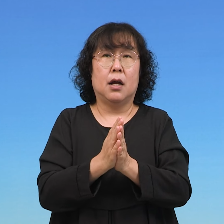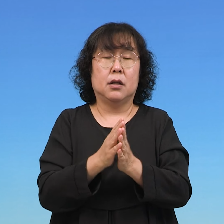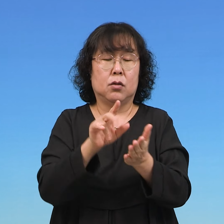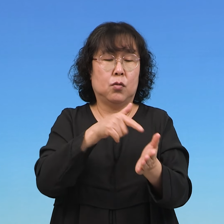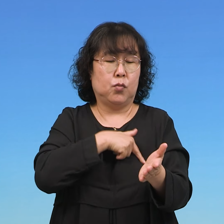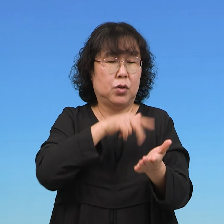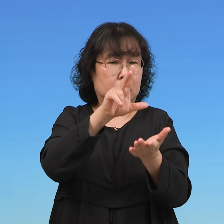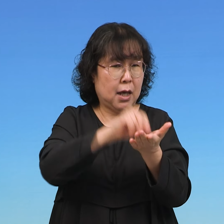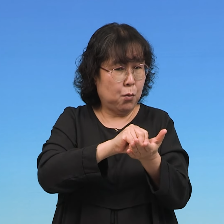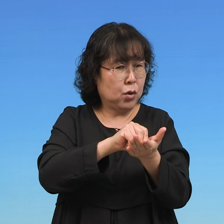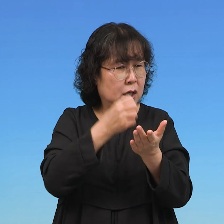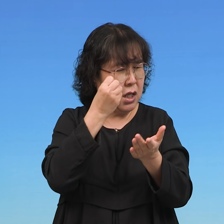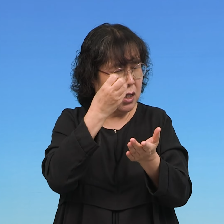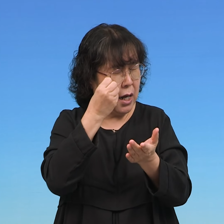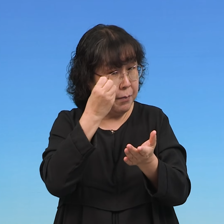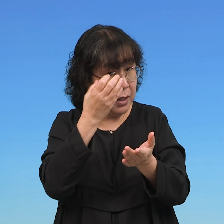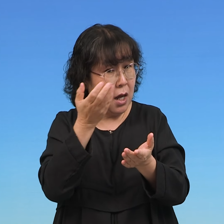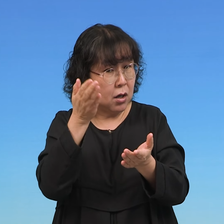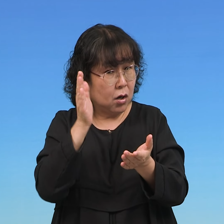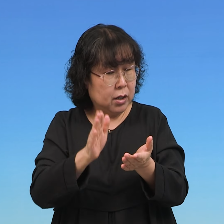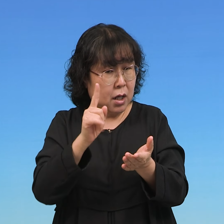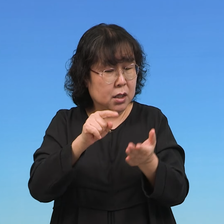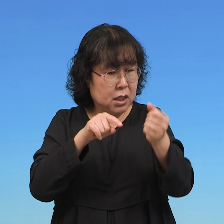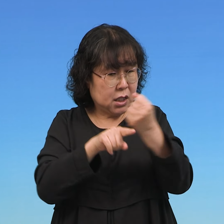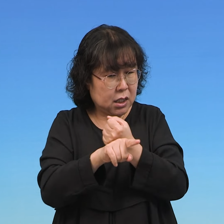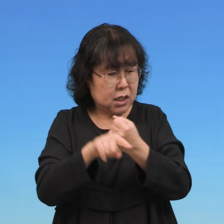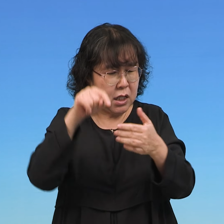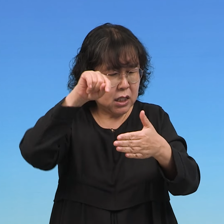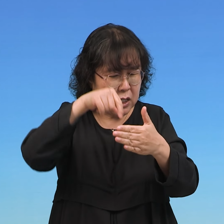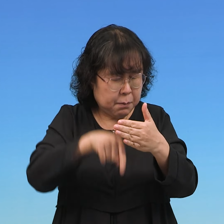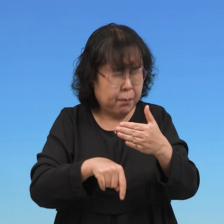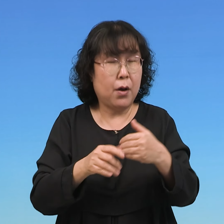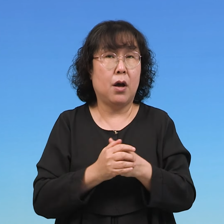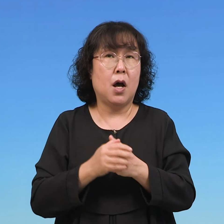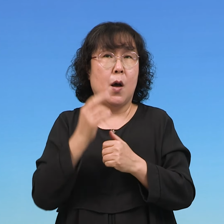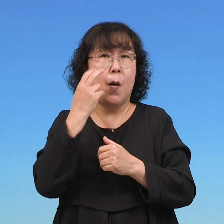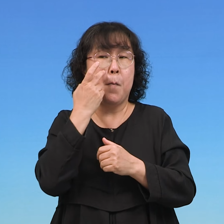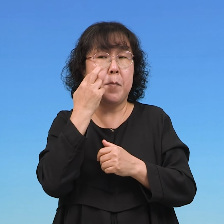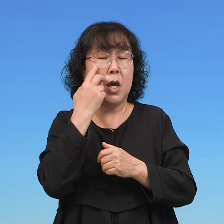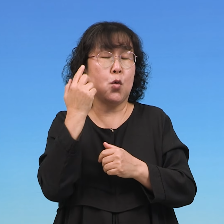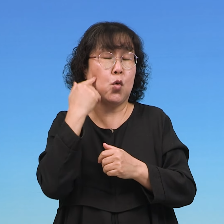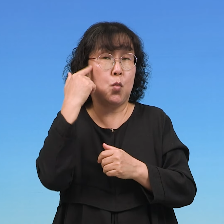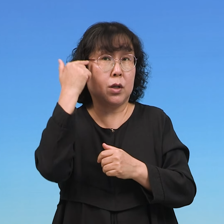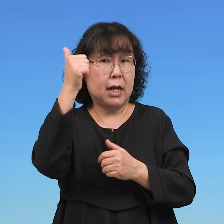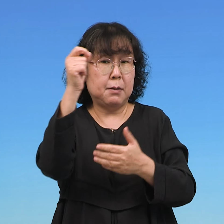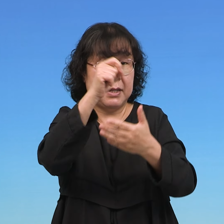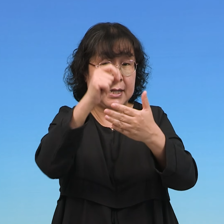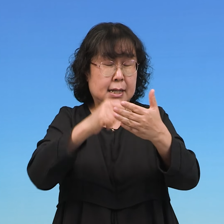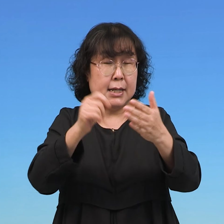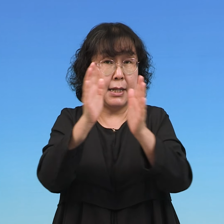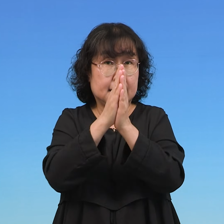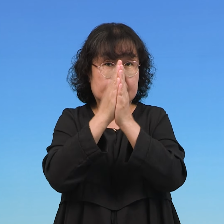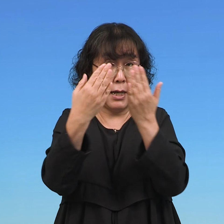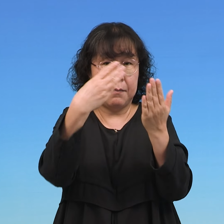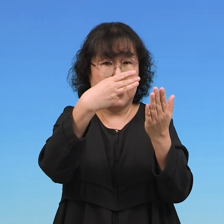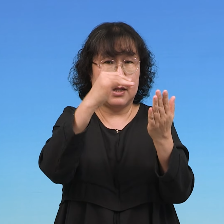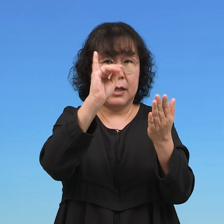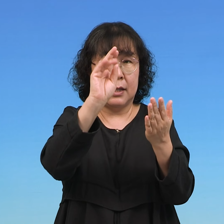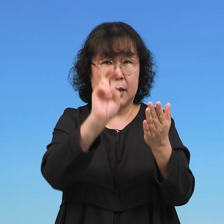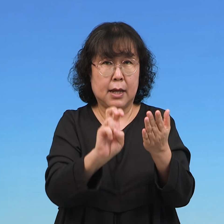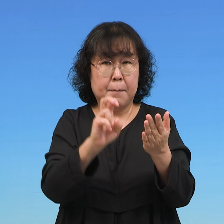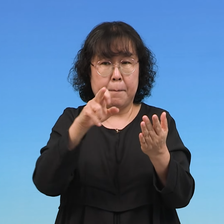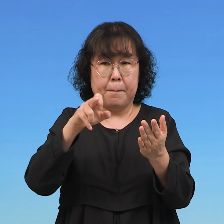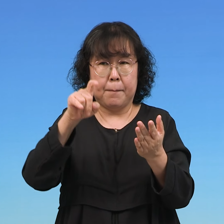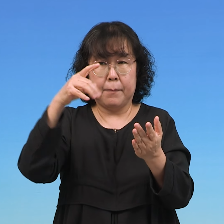근데 여기에 굉장히 중요한 의미가 담겨져 있습니다. 이 미국 목사님이 쓰신 분 책이거든요. 팀